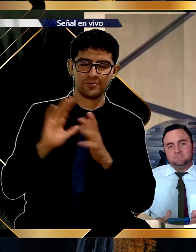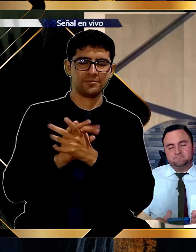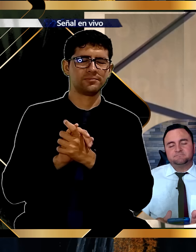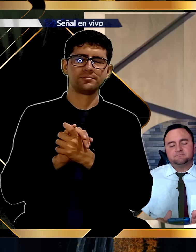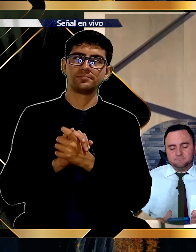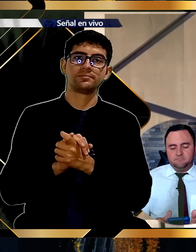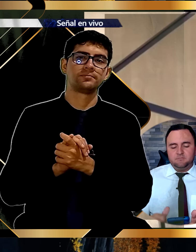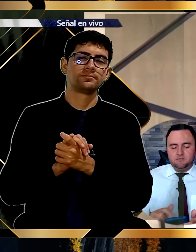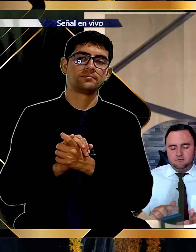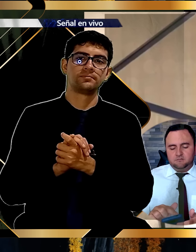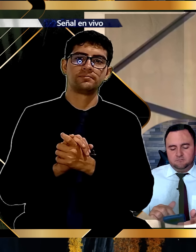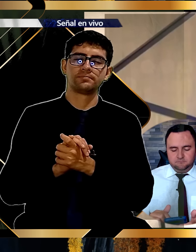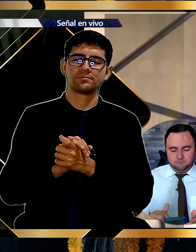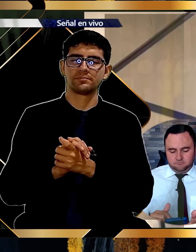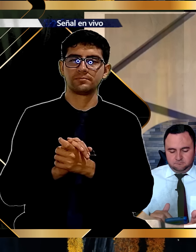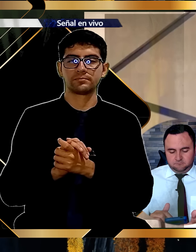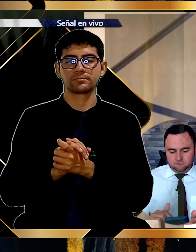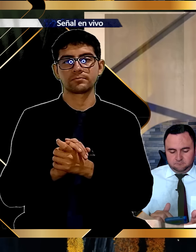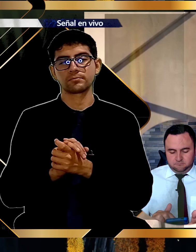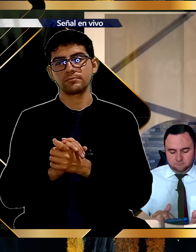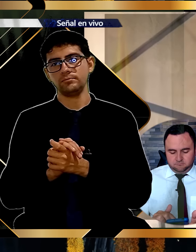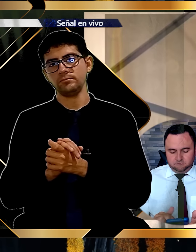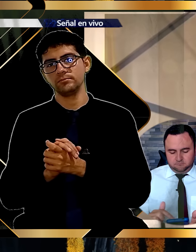Tú no puedes entrar al cielo jamás.